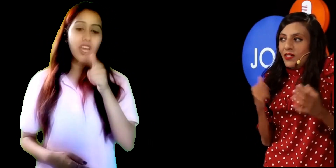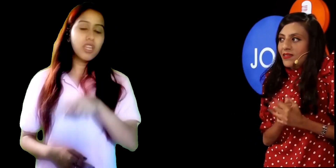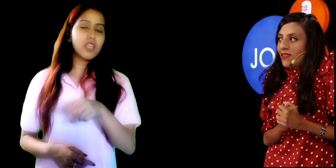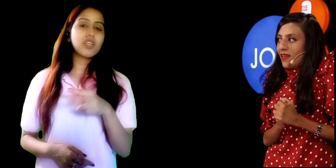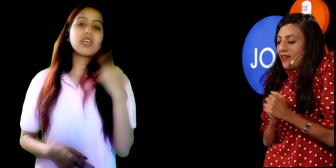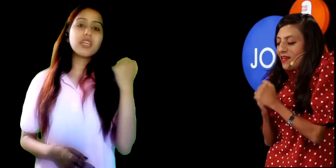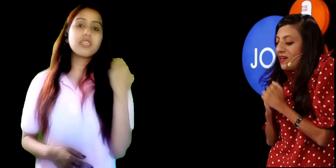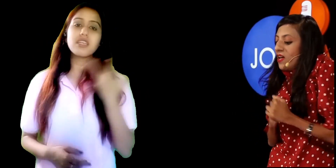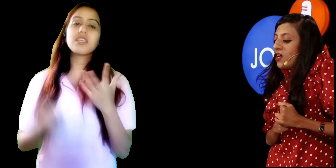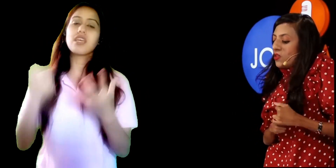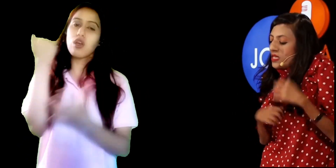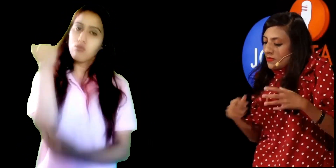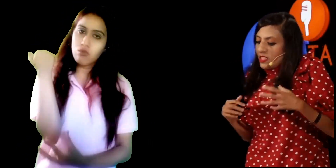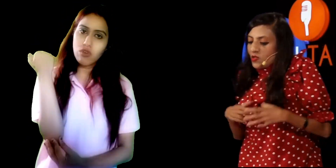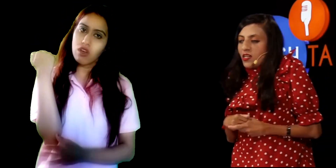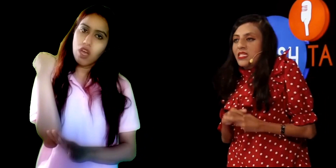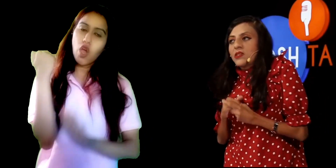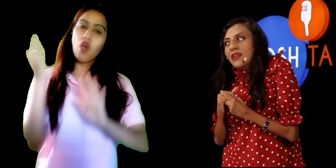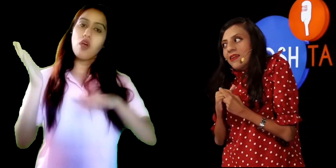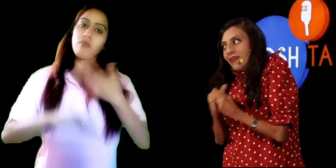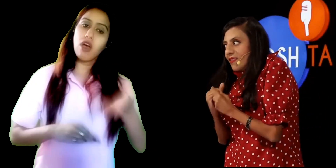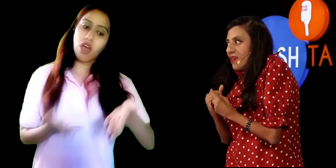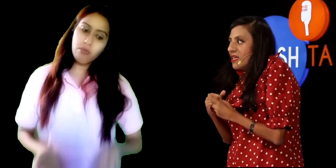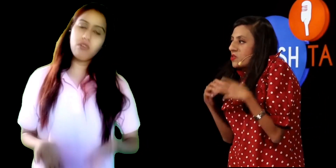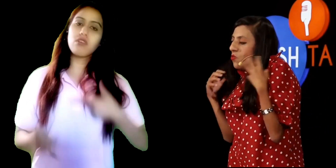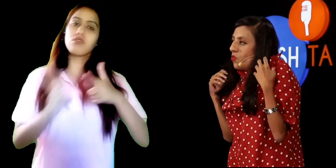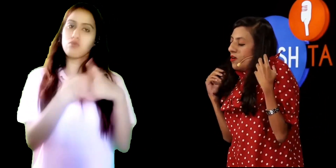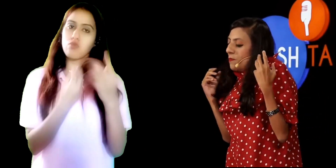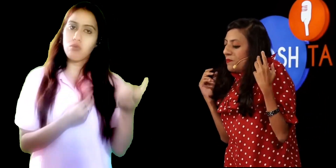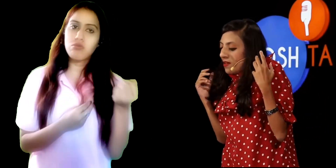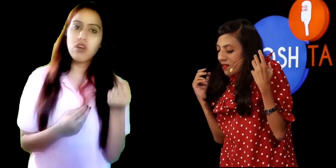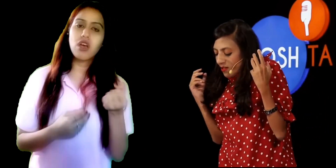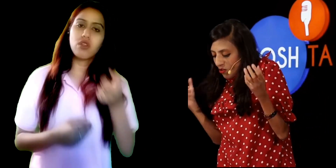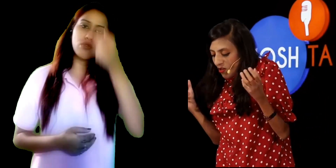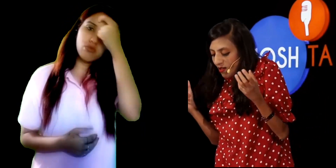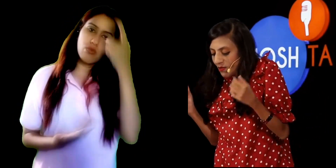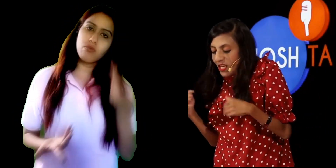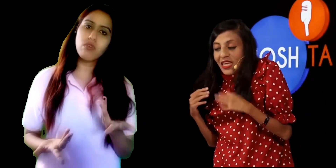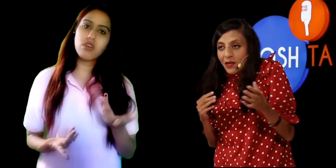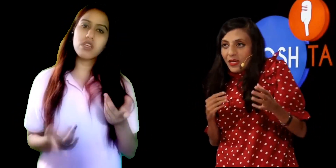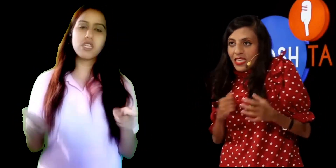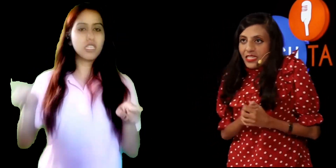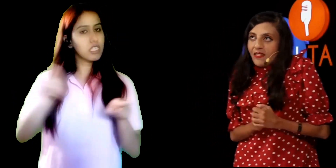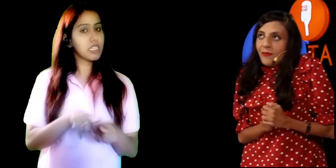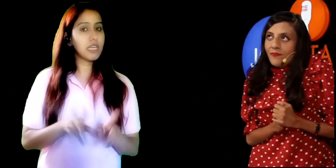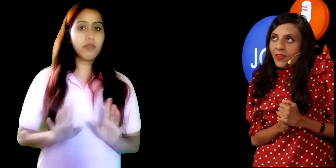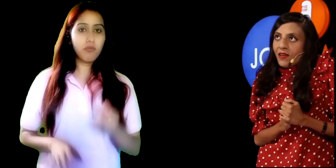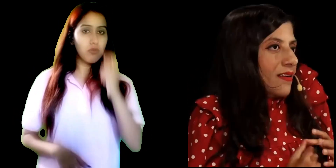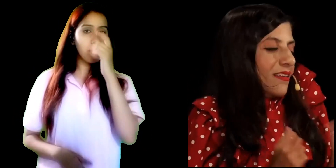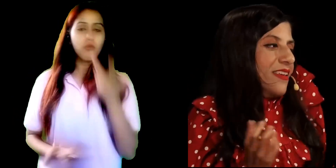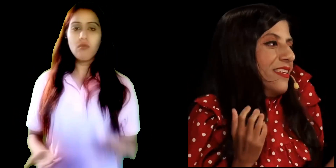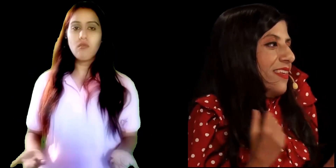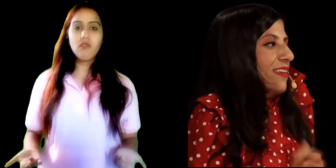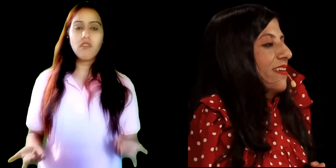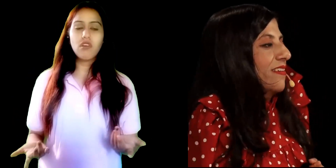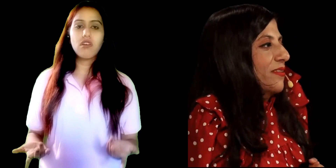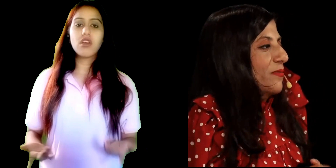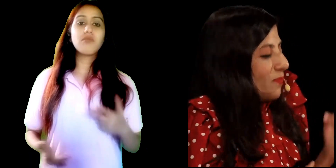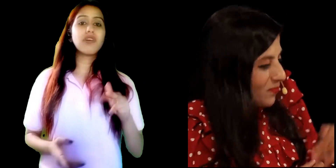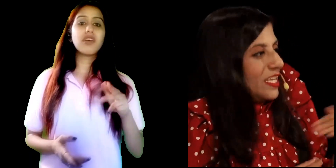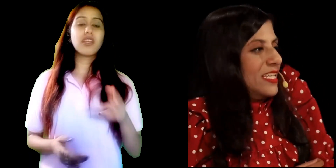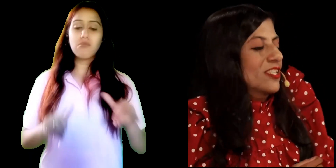आप अलाउ कर सकते हैं, राइट। तो इसलिए मैंने सोचा कि इसके लिए लड़ते हैं इसको। मैंने कैट में केस किया। क्रेजी